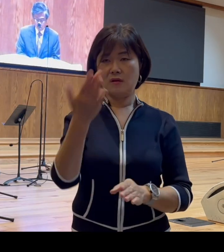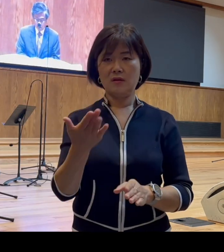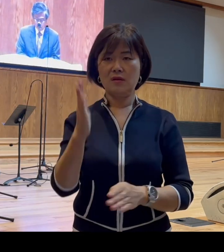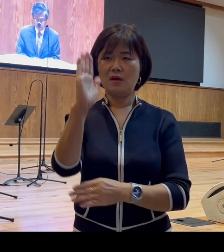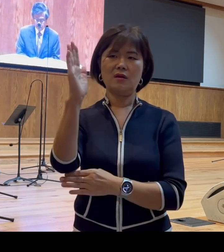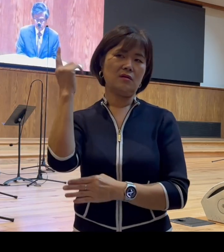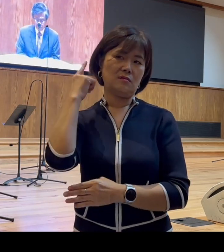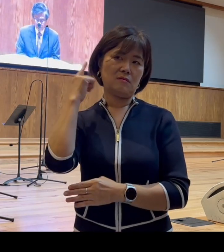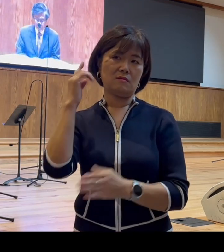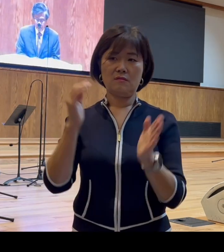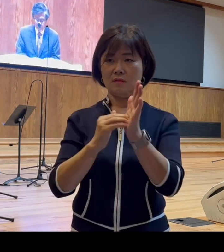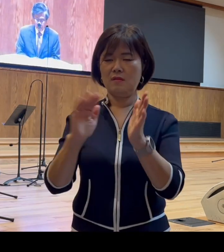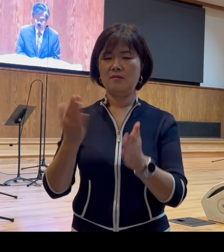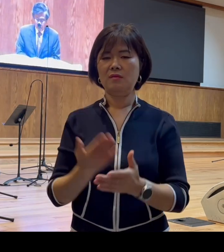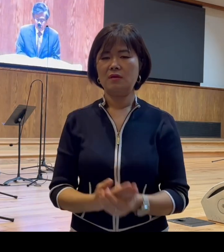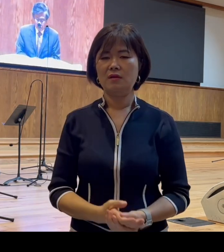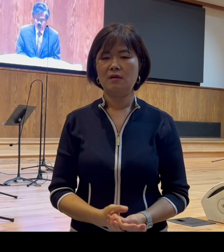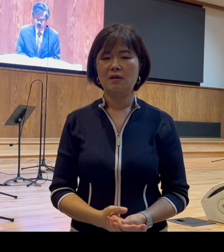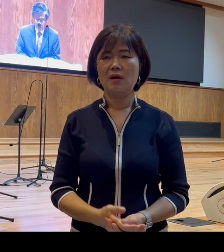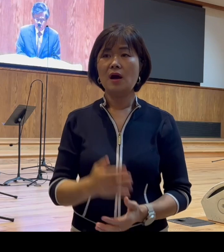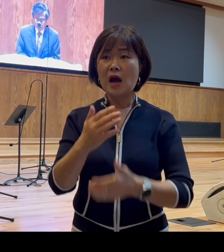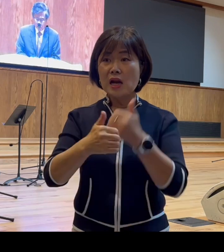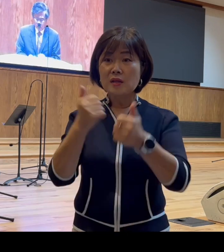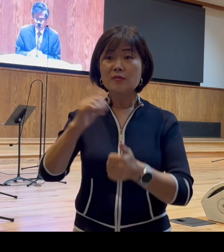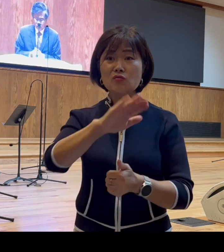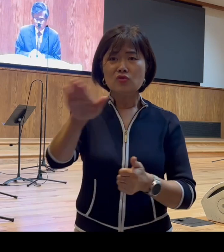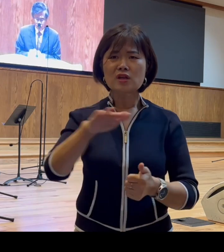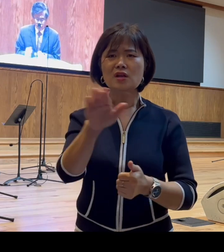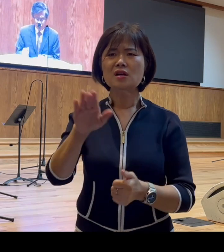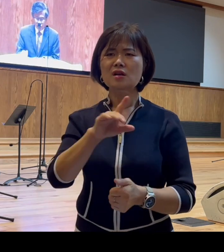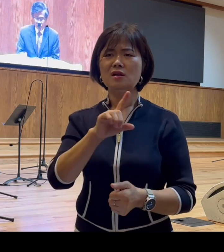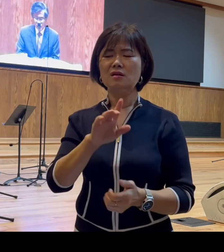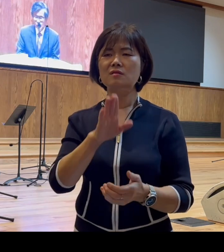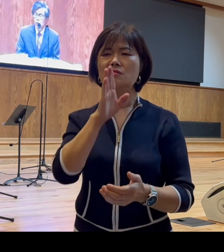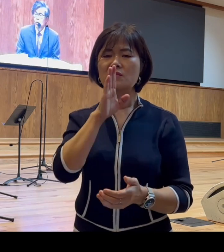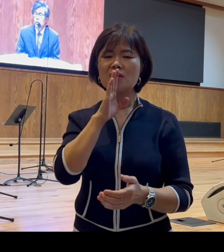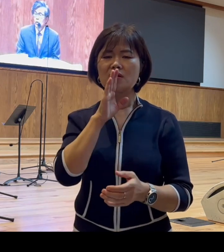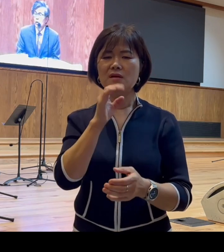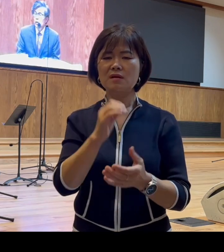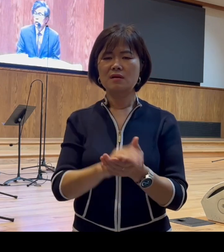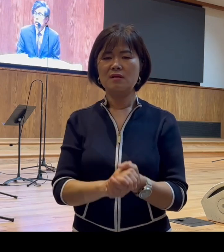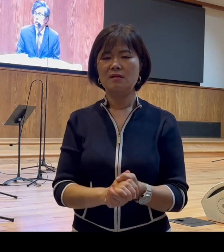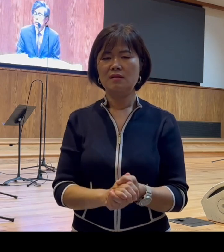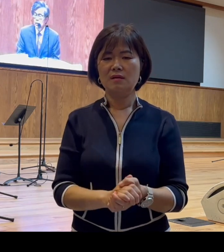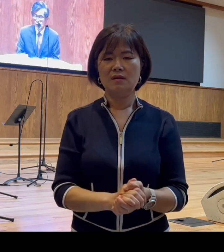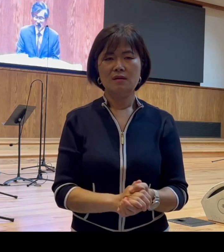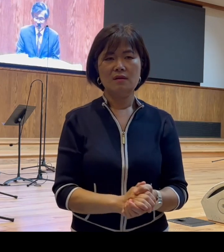이야기를 들었습니다. 그 하나님이 우리를 먼저 부르셔서